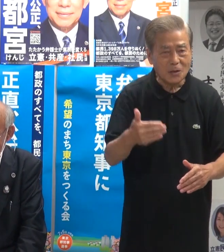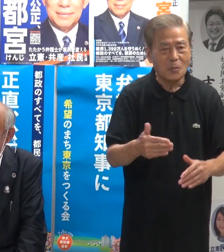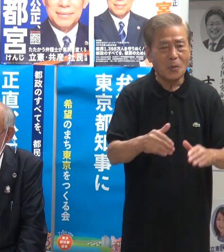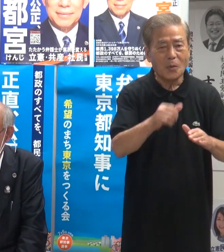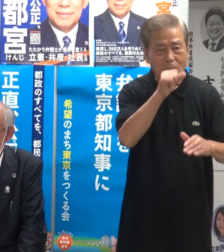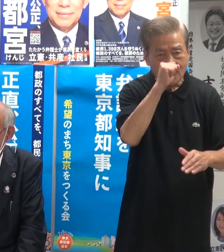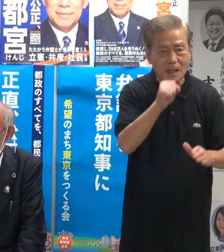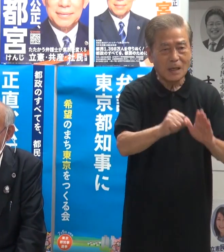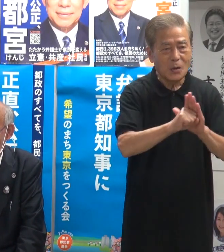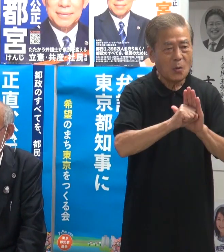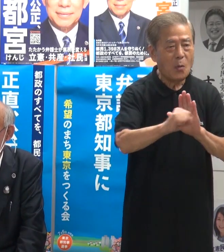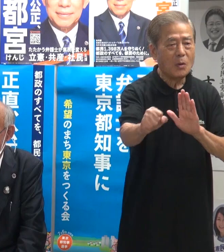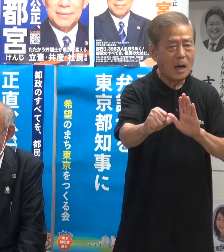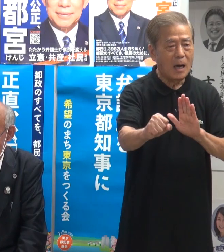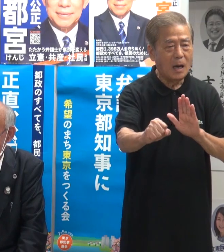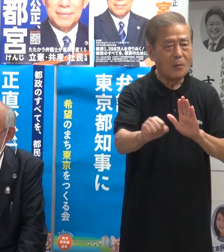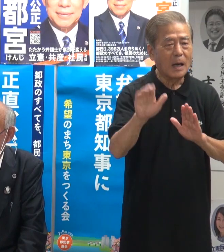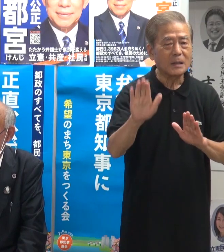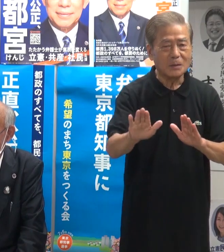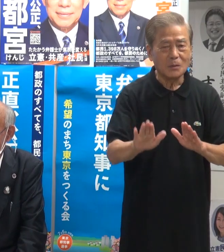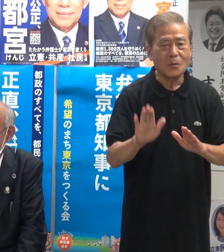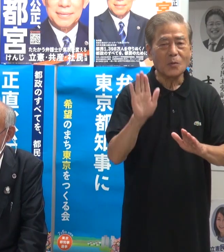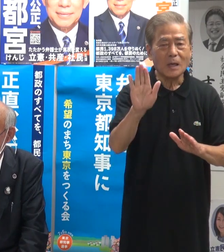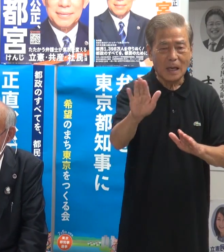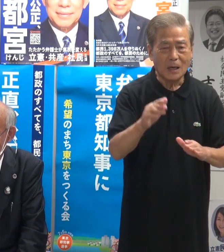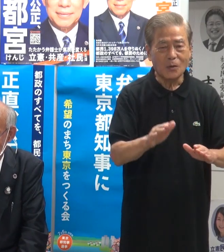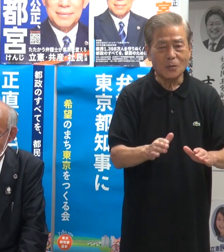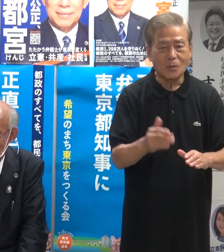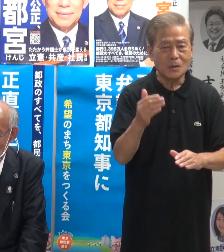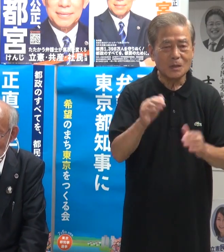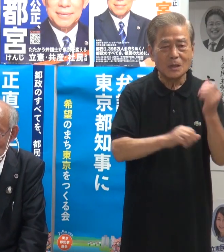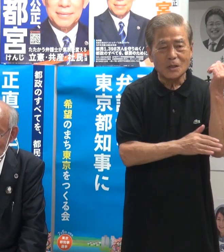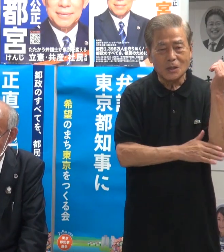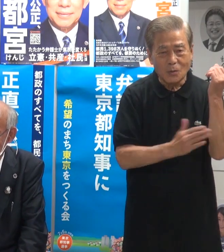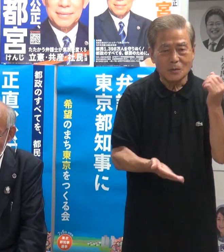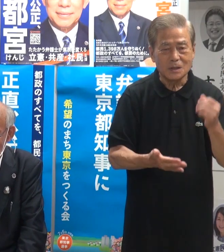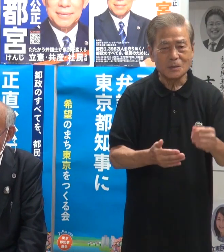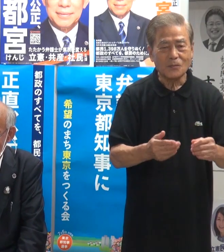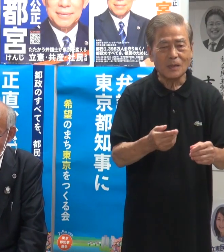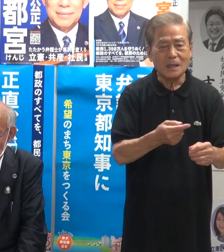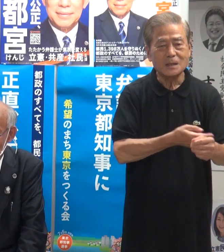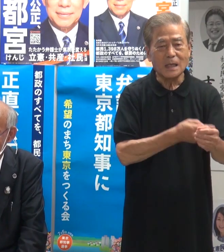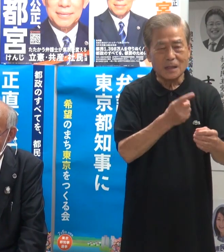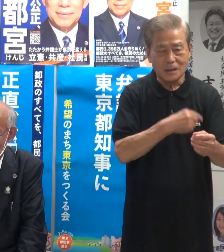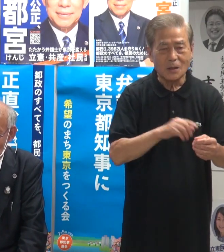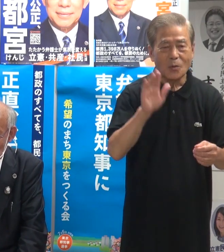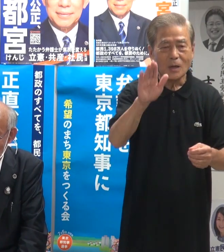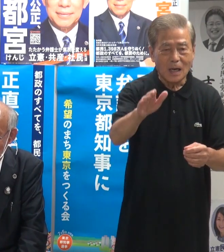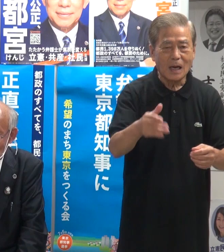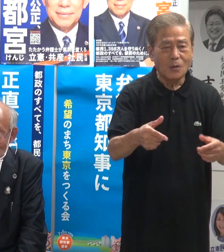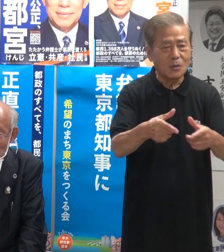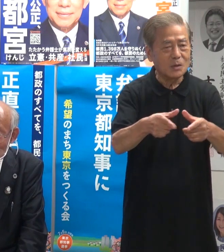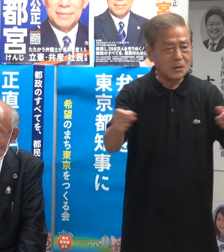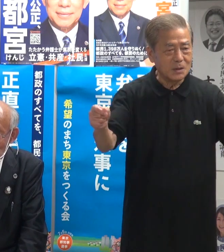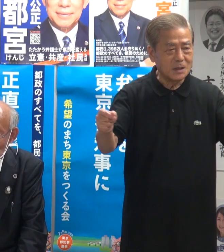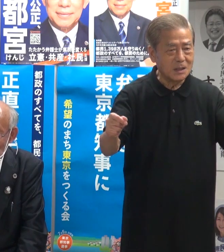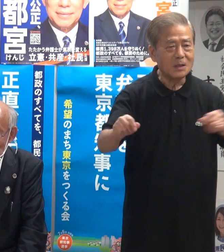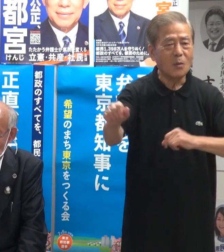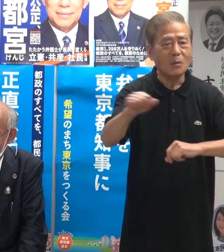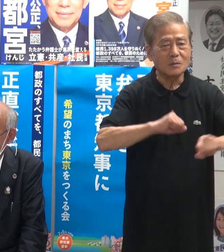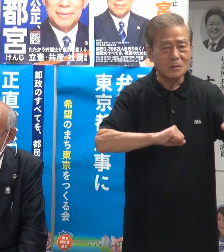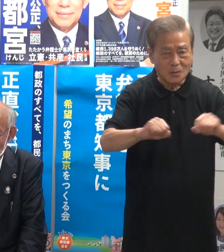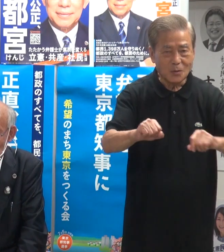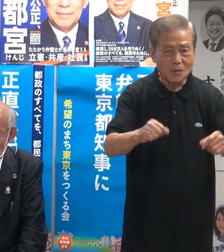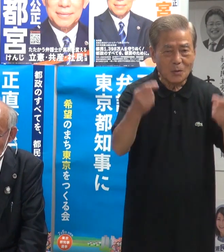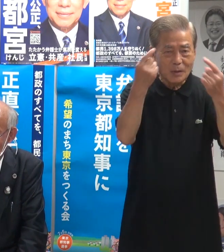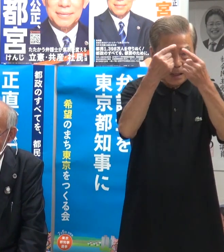と思います。これをバネにしてですね、次 の運動につなげていきたいと思っておりますし、私個人